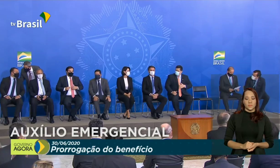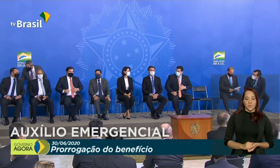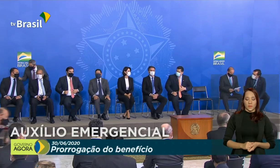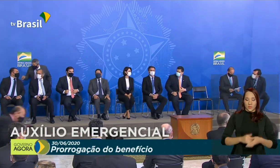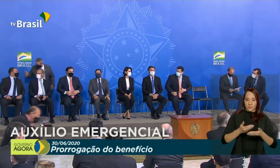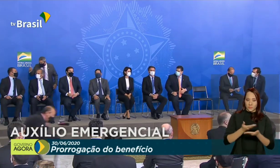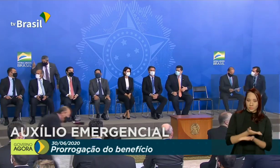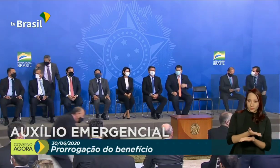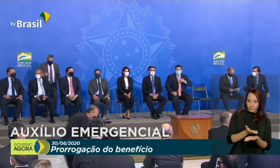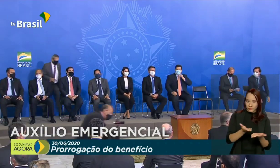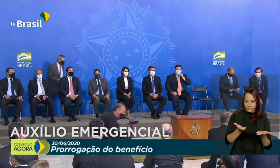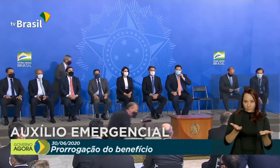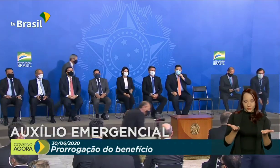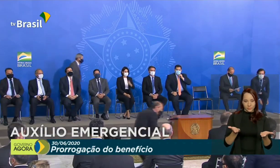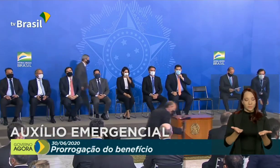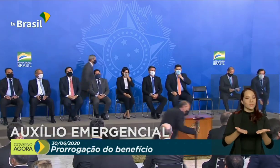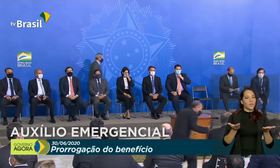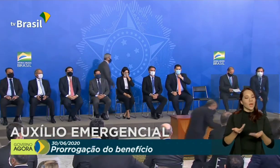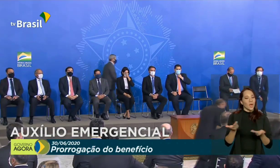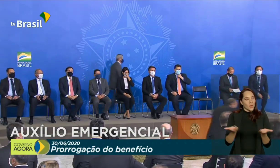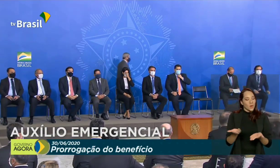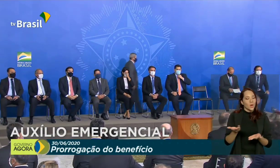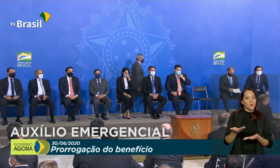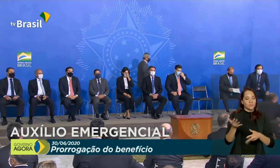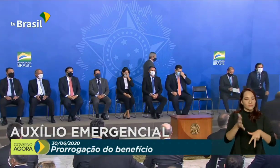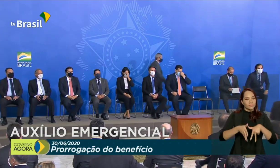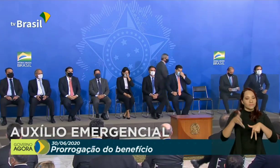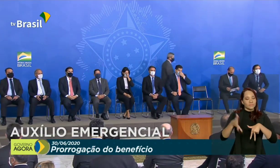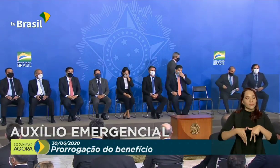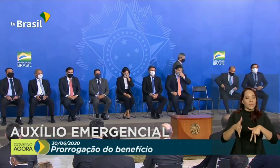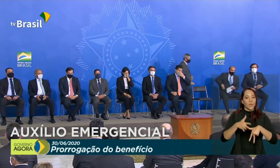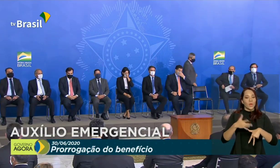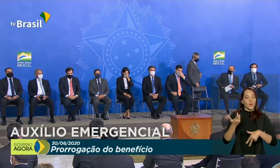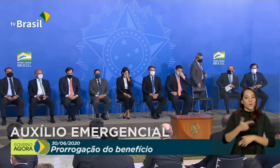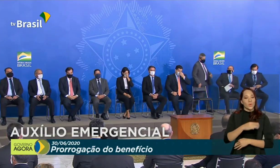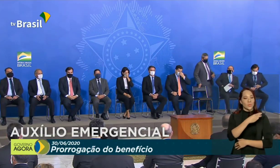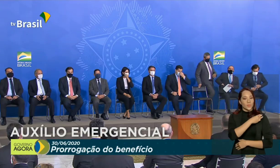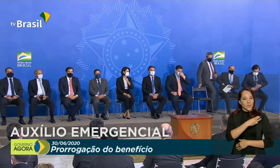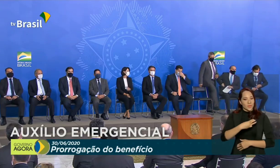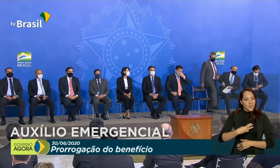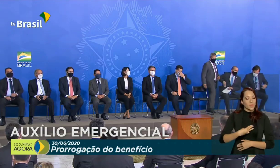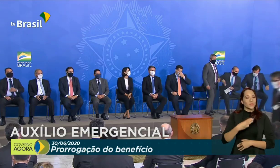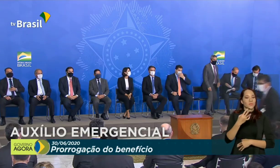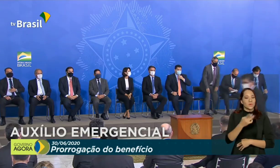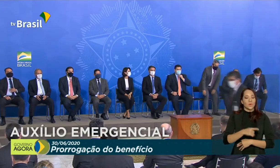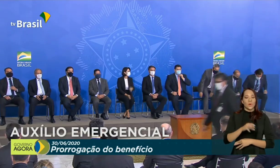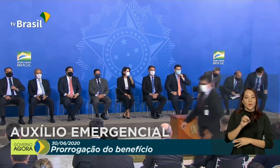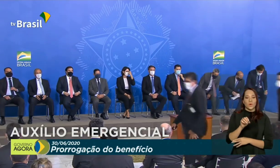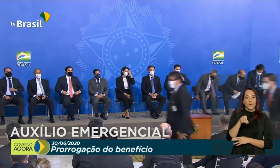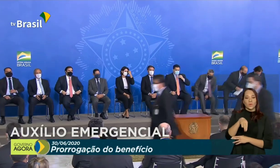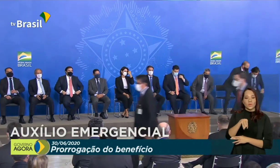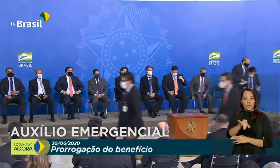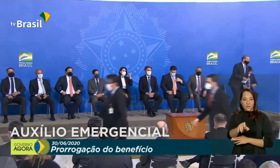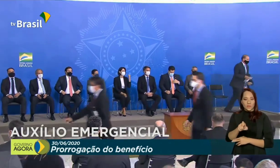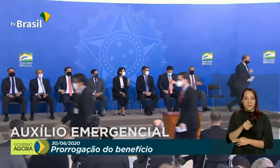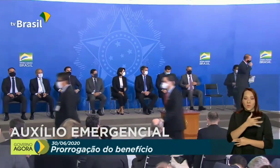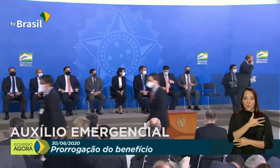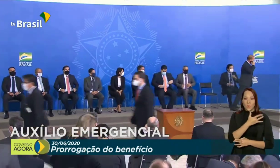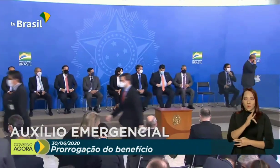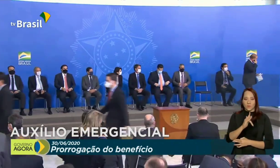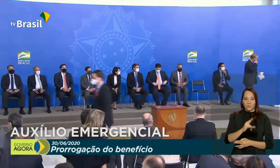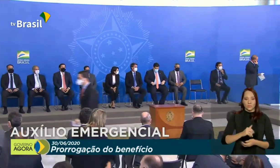Senhoras e senhores, para uso da palavra o ministro de Estado da Cidadania, Onyx Lorenzoni.